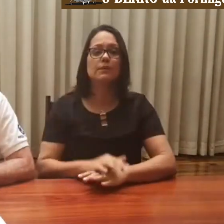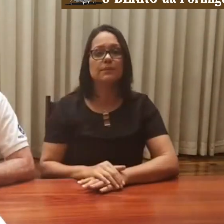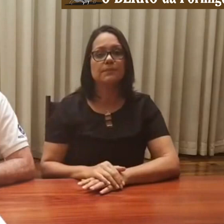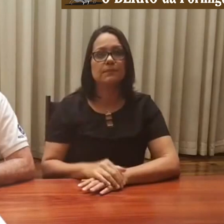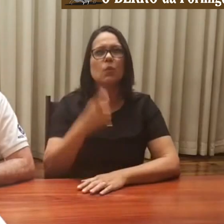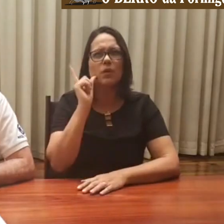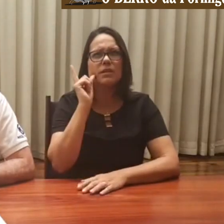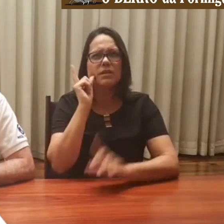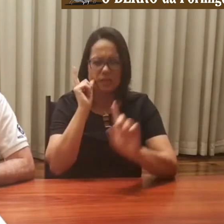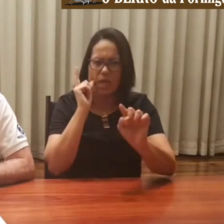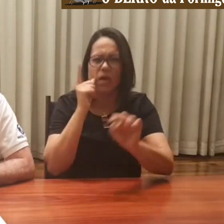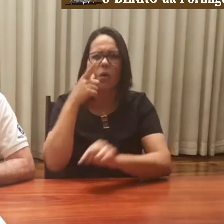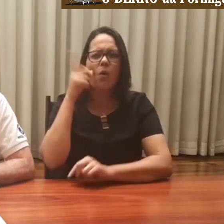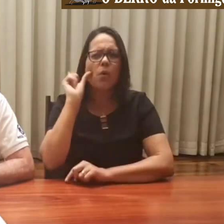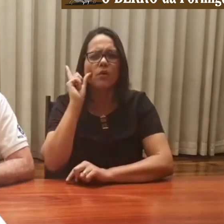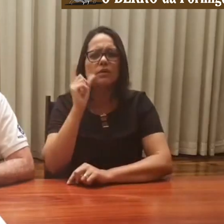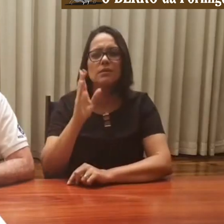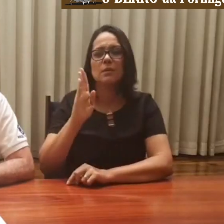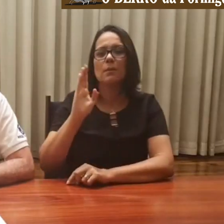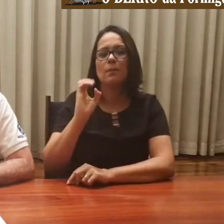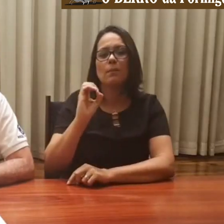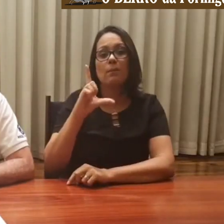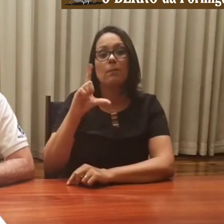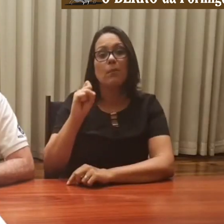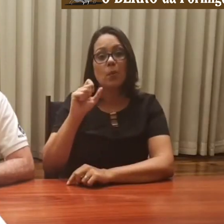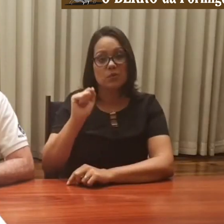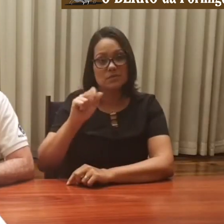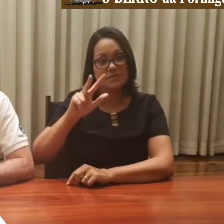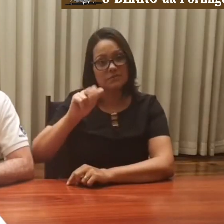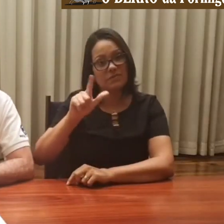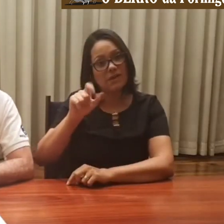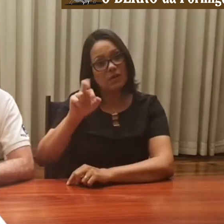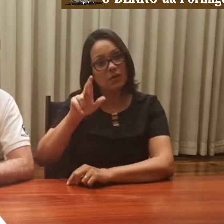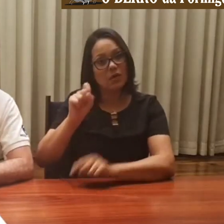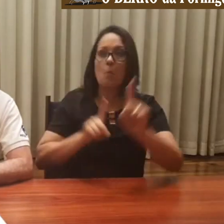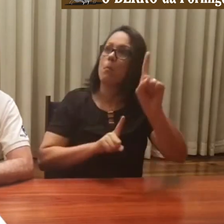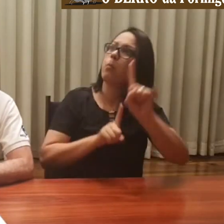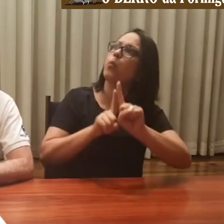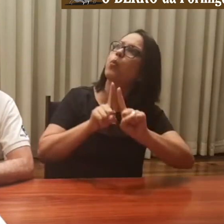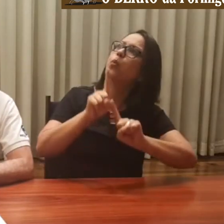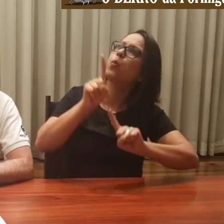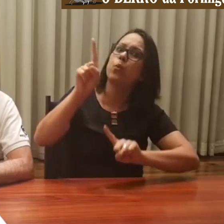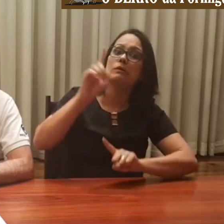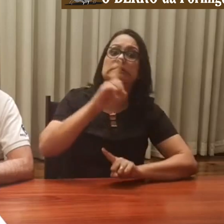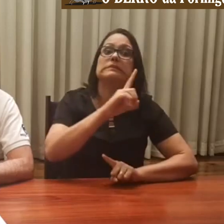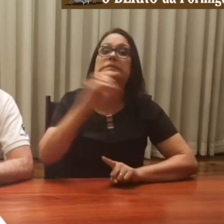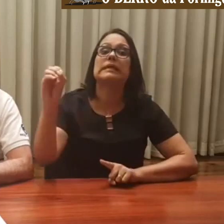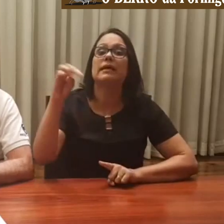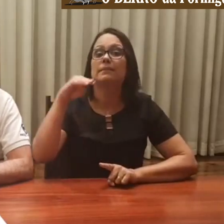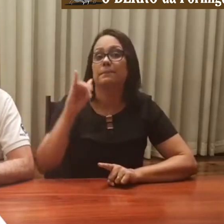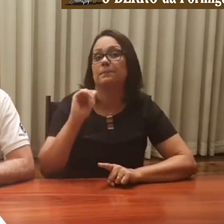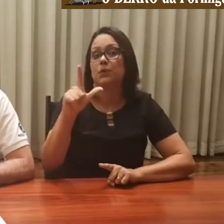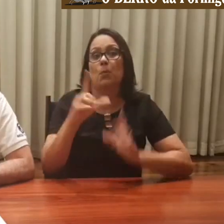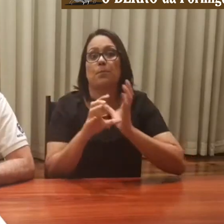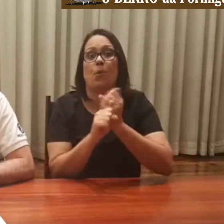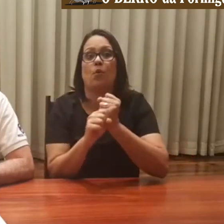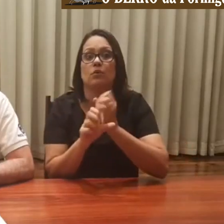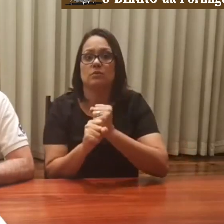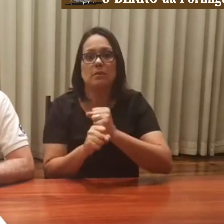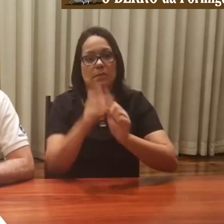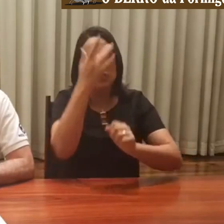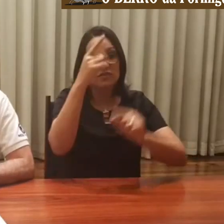Foi ontem, né? A Bolsa ultrapassou a 100 mil pontos. Quando cai, o pessoal inventa um negócio no governo e fala, ó, o Bolsonaro aí